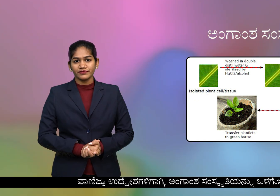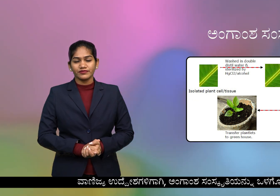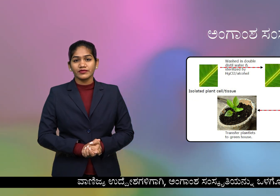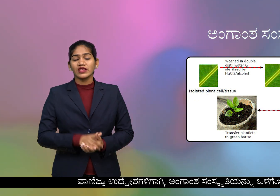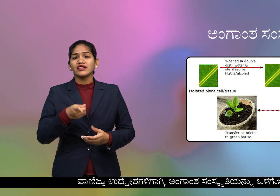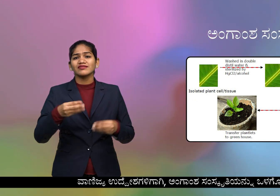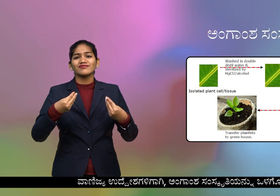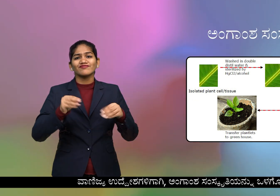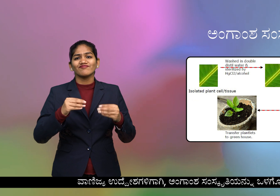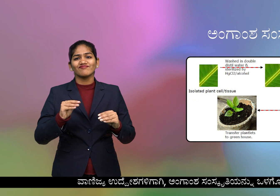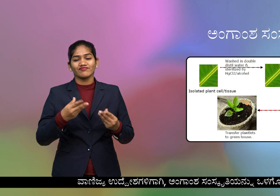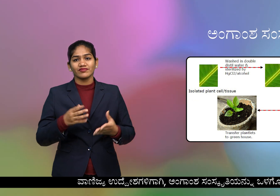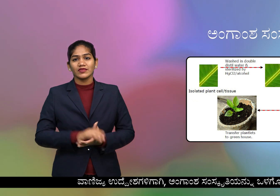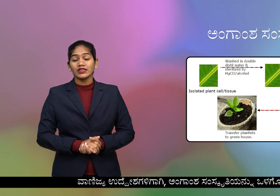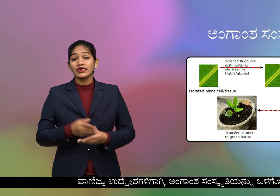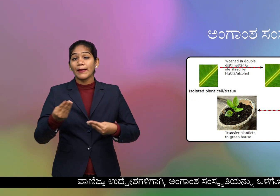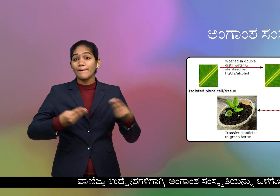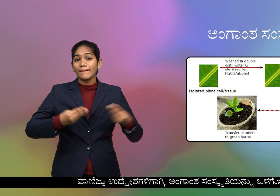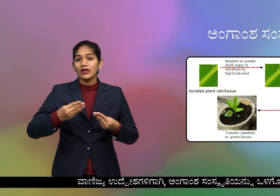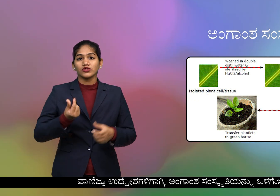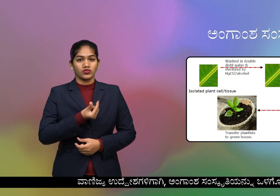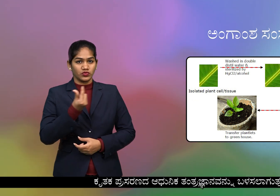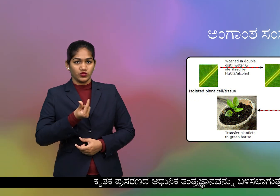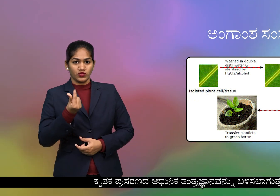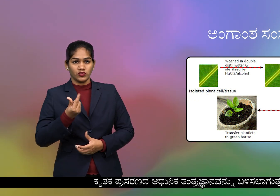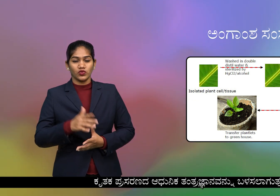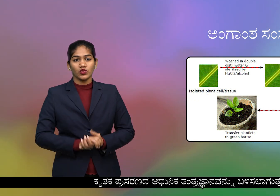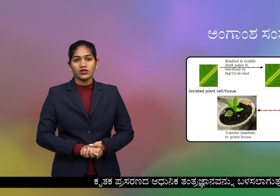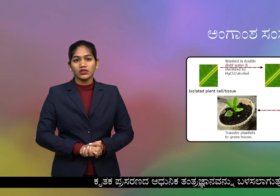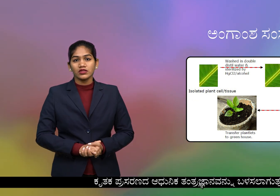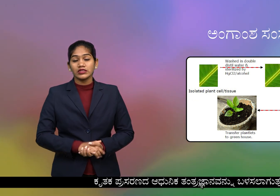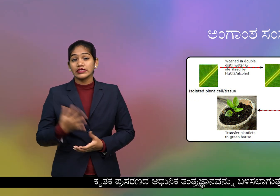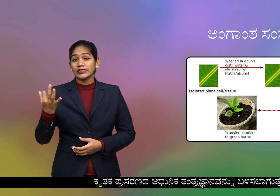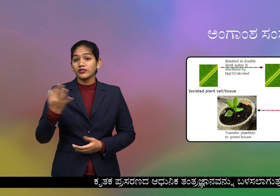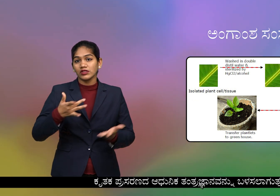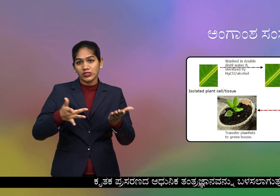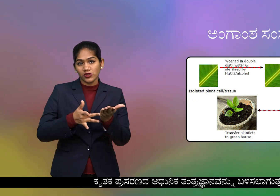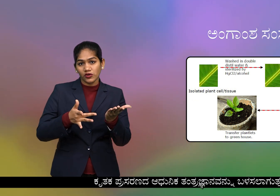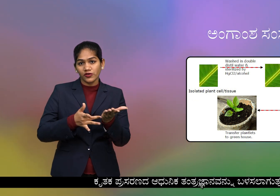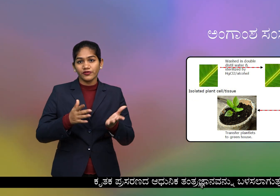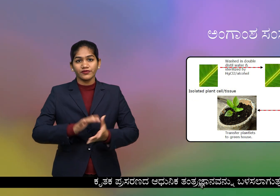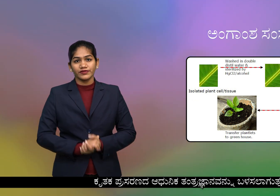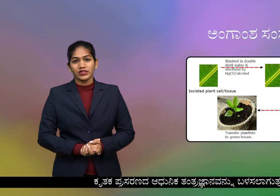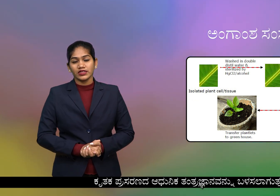ವಾಣಿಜ್ಯ ಉದ್ದೇಶಗಳಿಗಾಗಿ ಅಂಗಾಂಶ ಸಂಸ್ಕೃತಿಯನ್ನು ಒಳಗೊಂಡಿರುವ ಕೃತಕ ಪ್ರಸರಣದ ಆಧುನಿಕ ತಂತ್ರಜ್ಞಾನವನ್ನ ಬಳಸಲಾಗುತ್ತೆ.